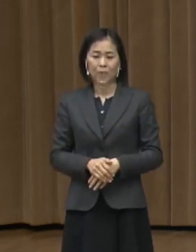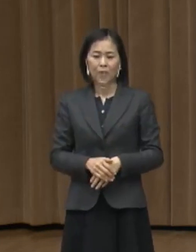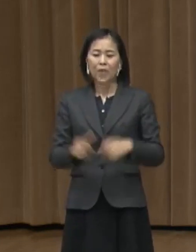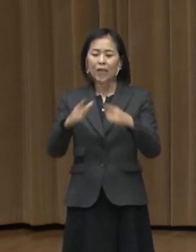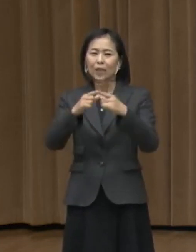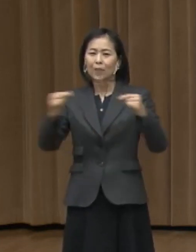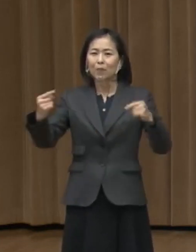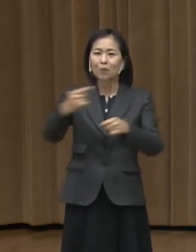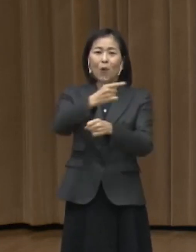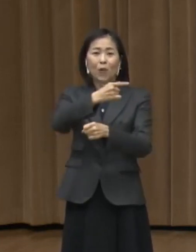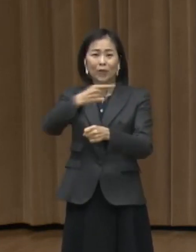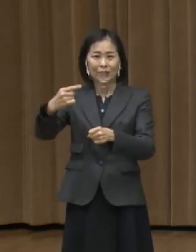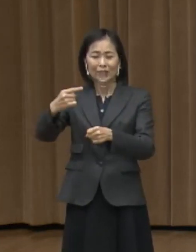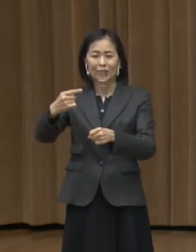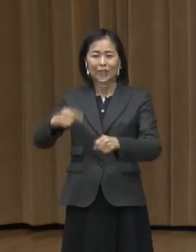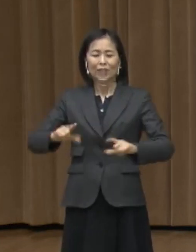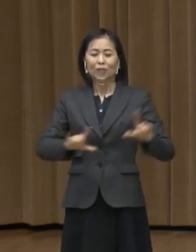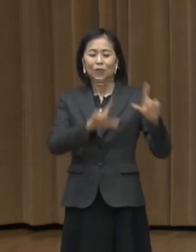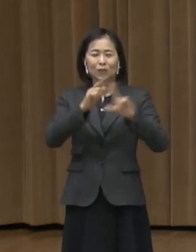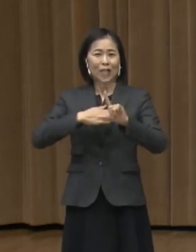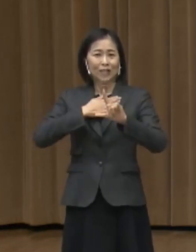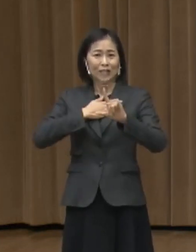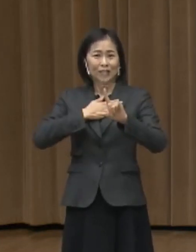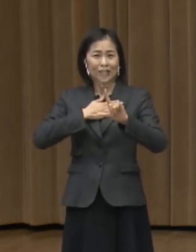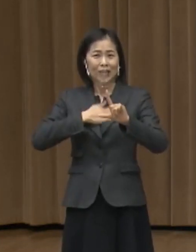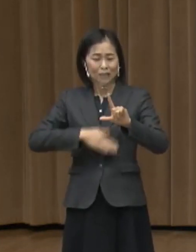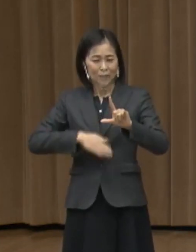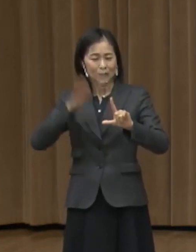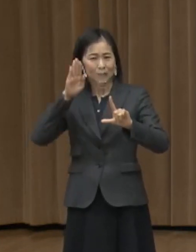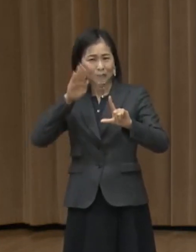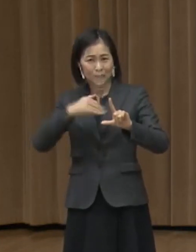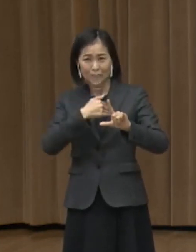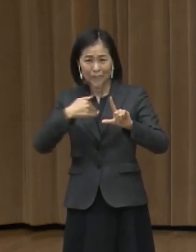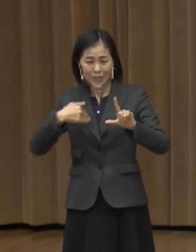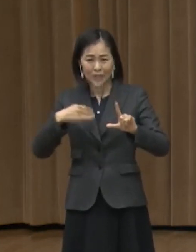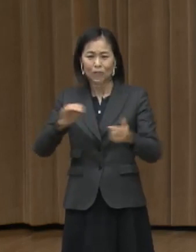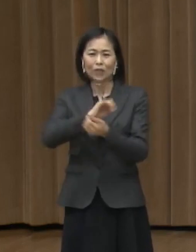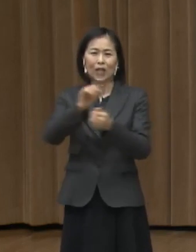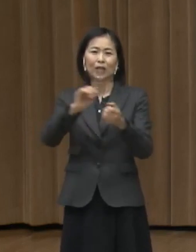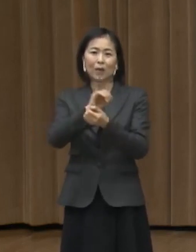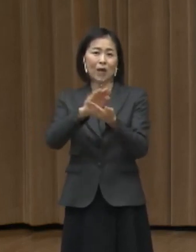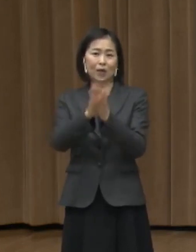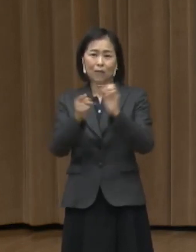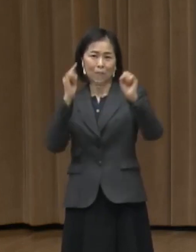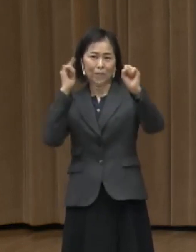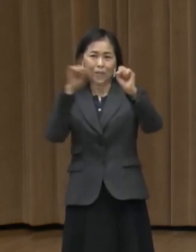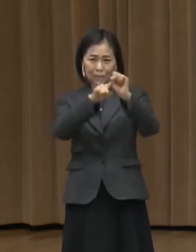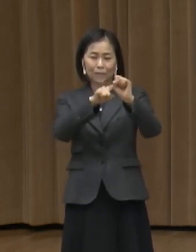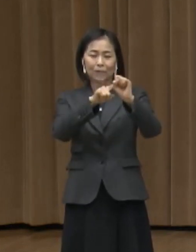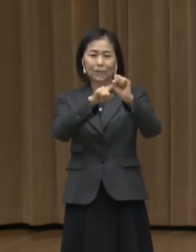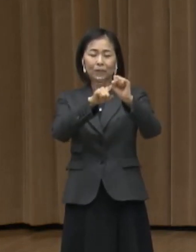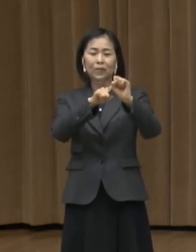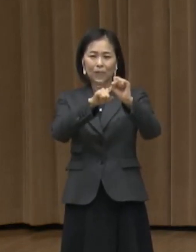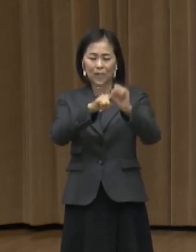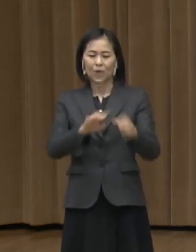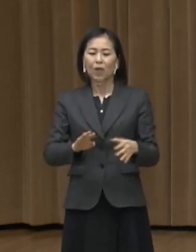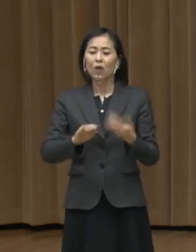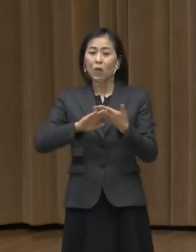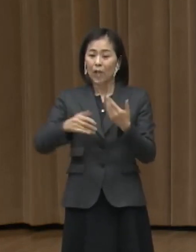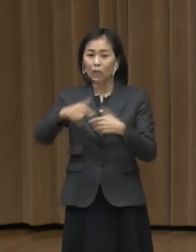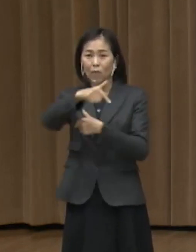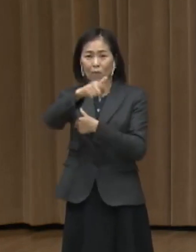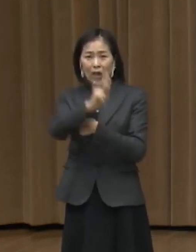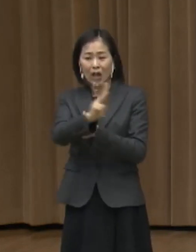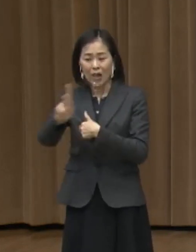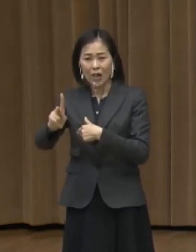現に向けて、県民目線、コスト意識、縦割り行政の打破を意識し、行財政改革